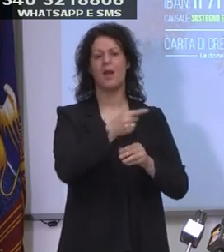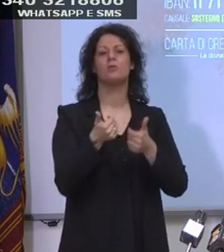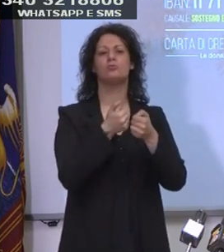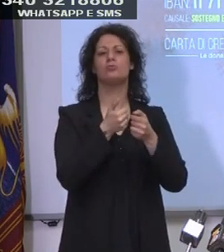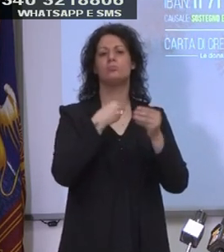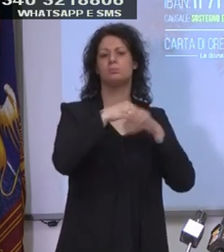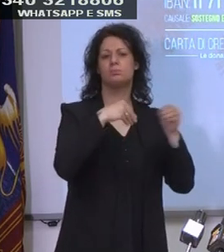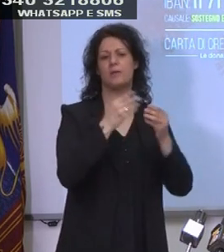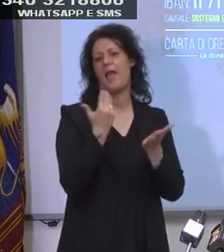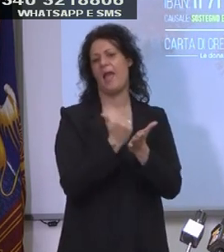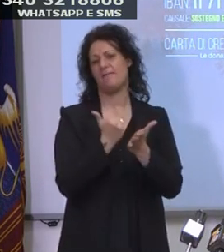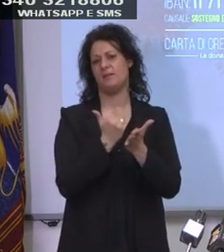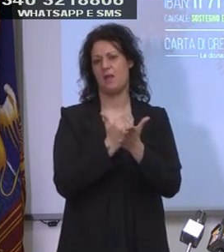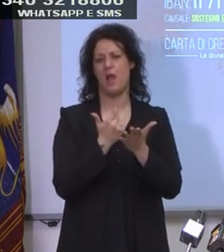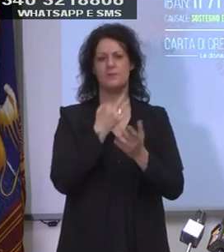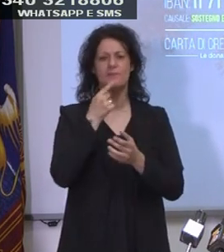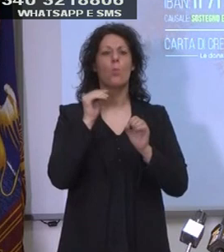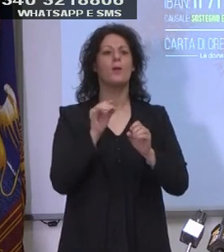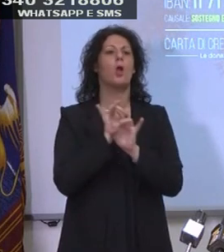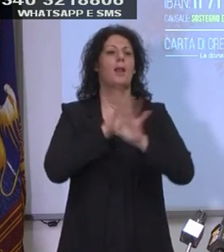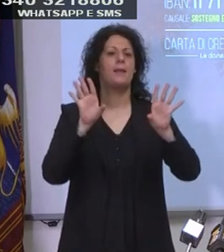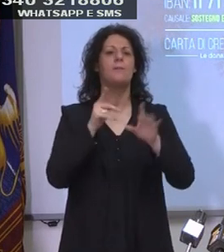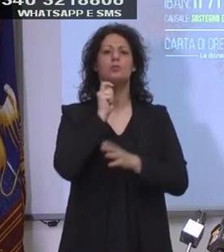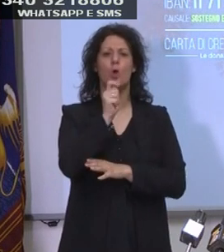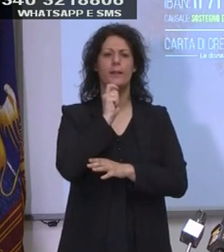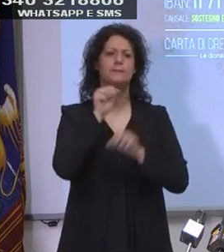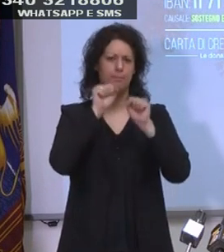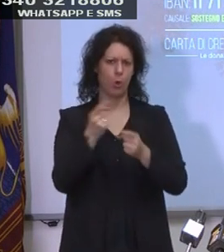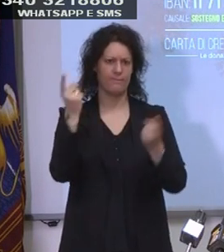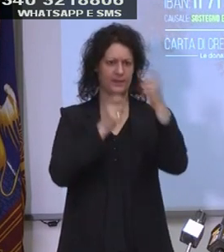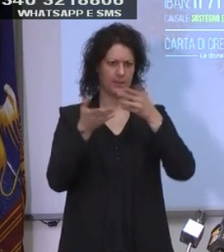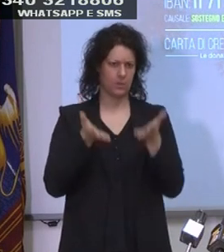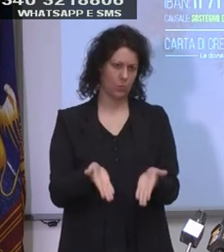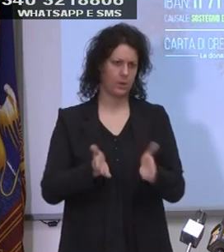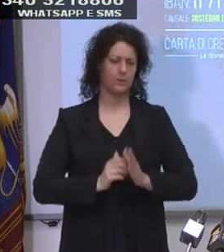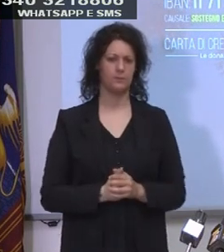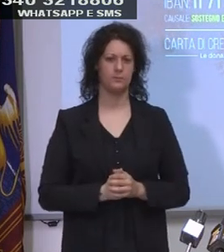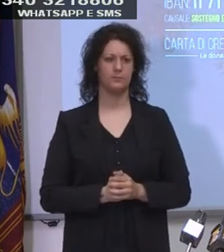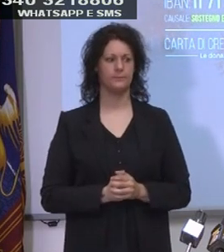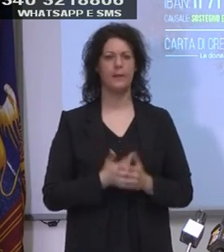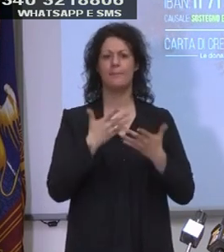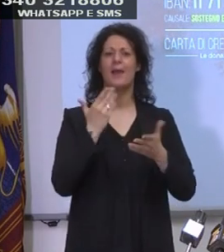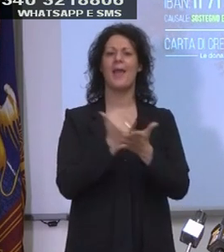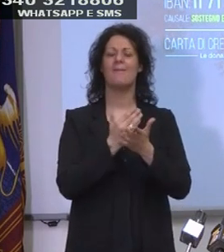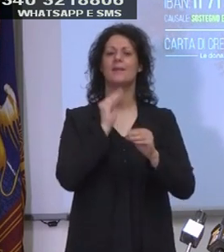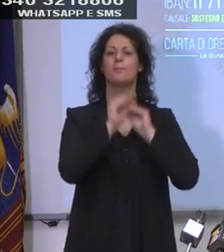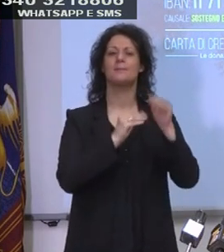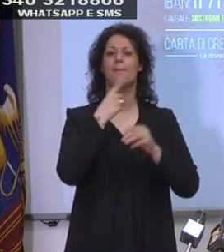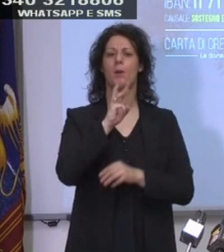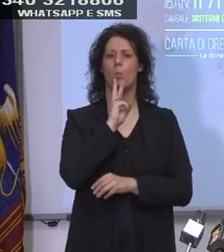Visto che ci possiamo raggiungere Marghera tutti senza difficoltà, saranno qui i punti stampa e